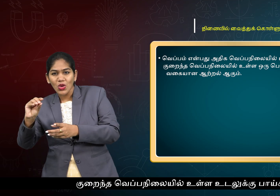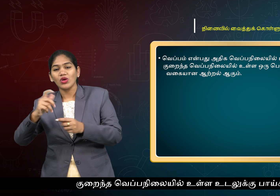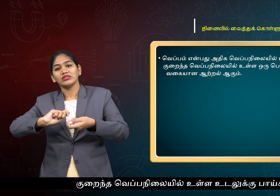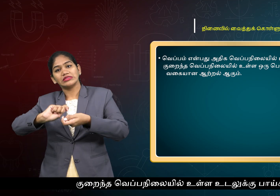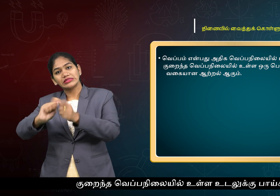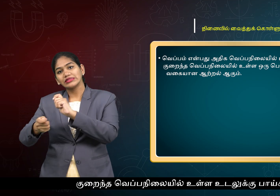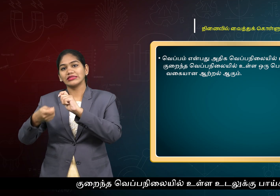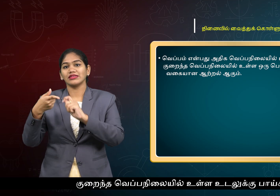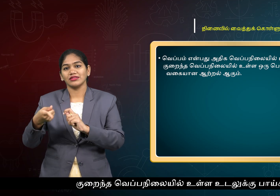பாய்கிறது.